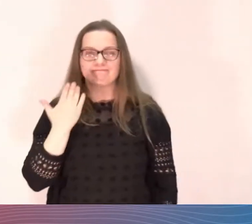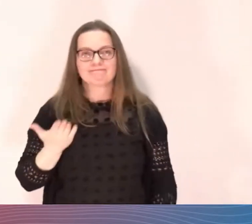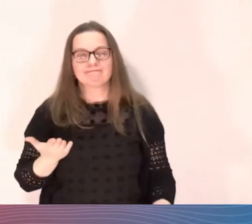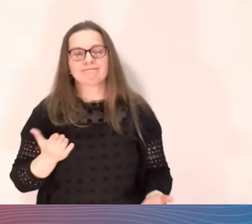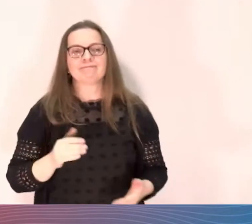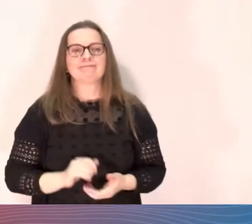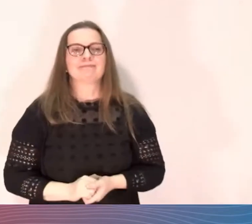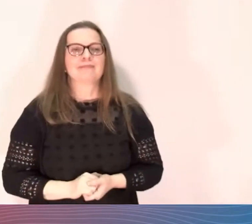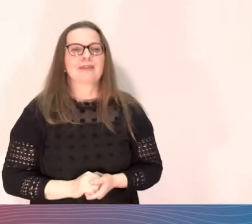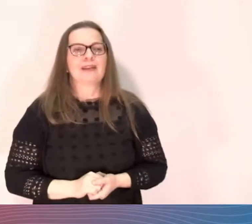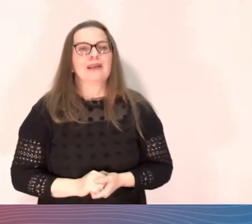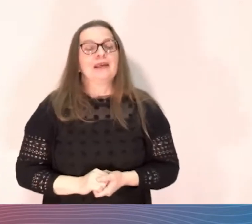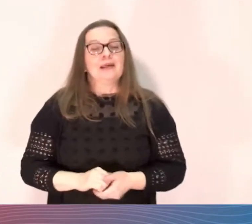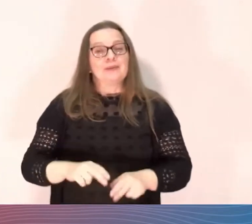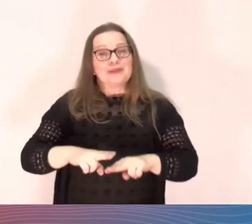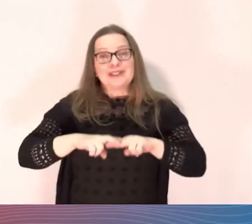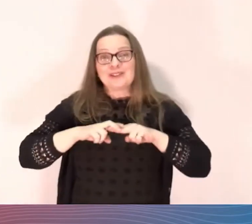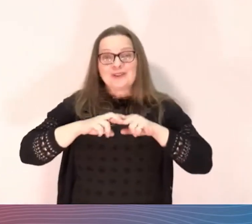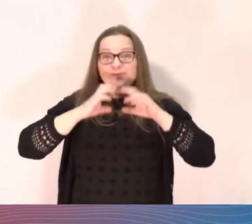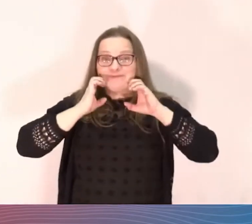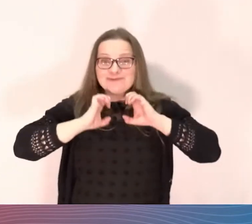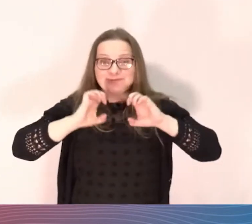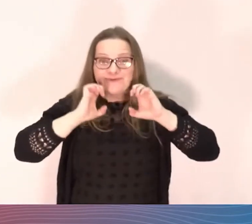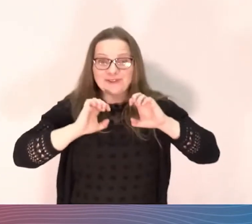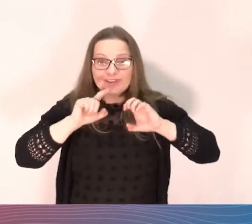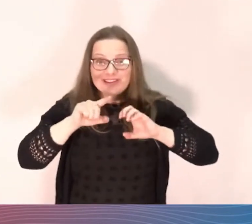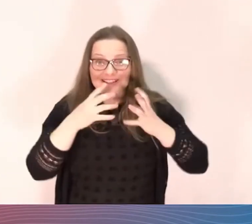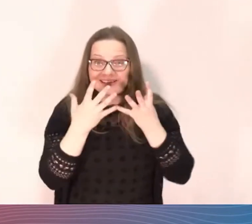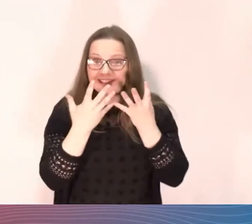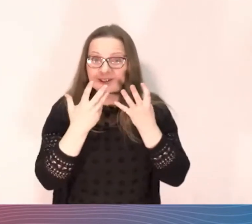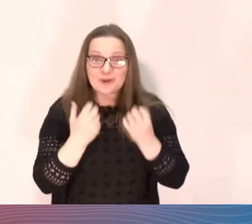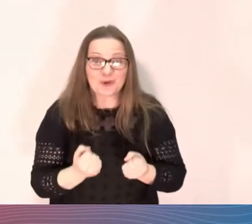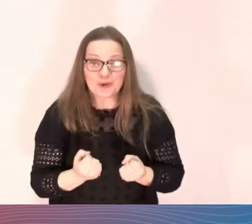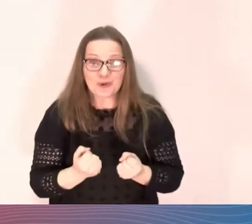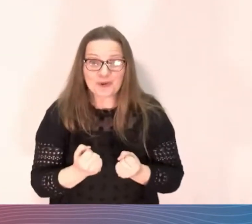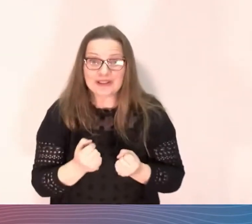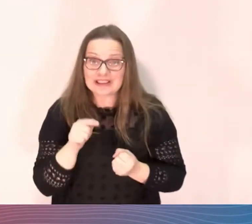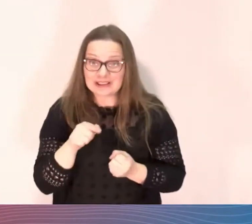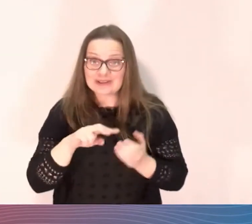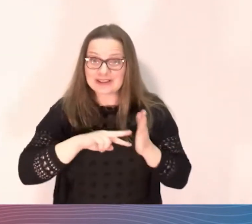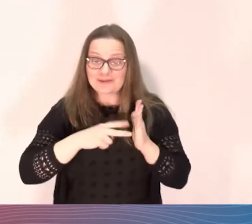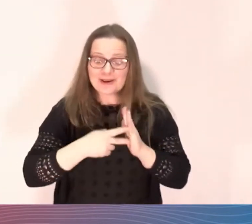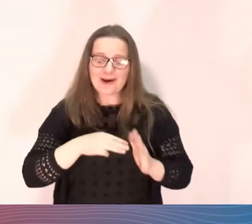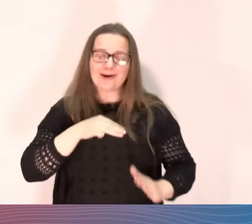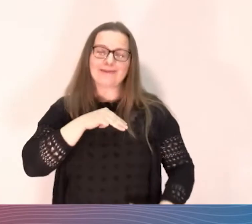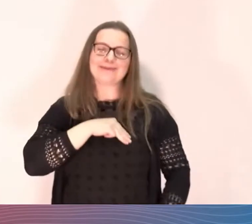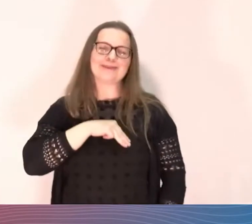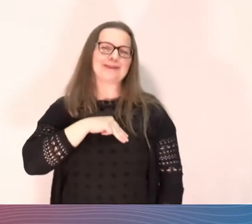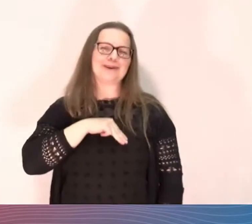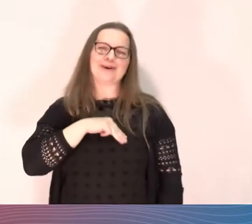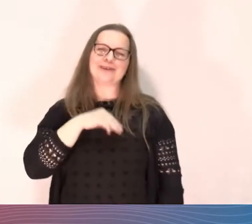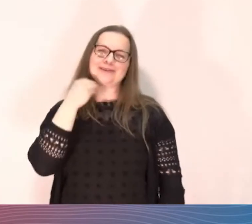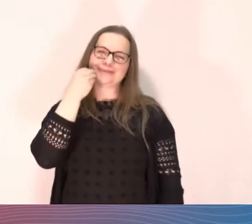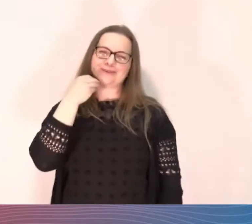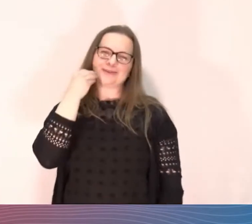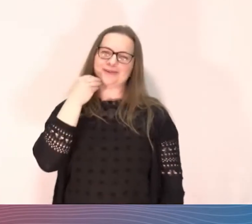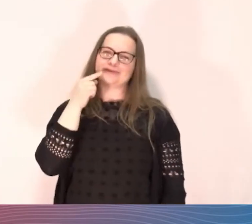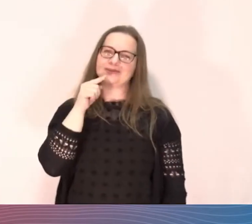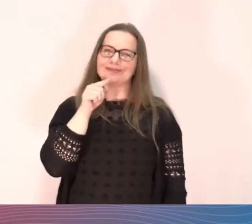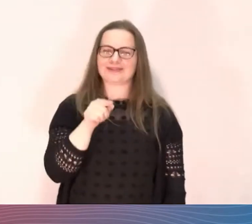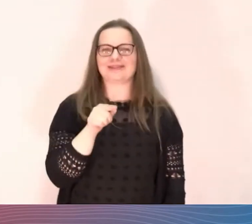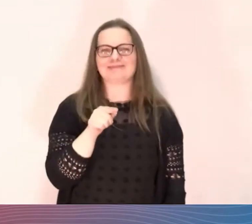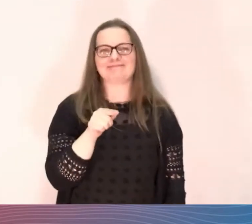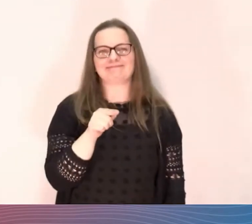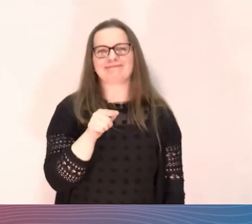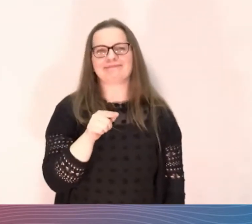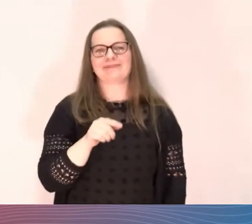palavra do Evangelho chegou até você e Deus teve misericórdia de você. E você creu na palavra. No